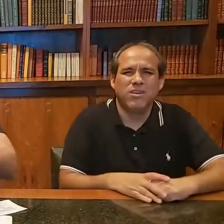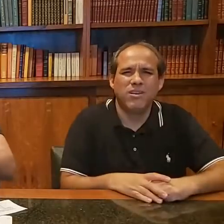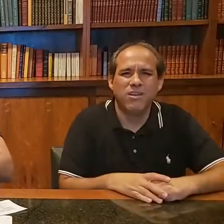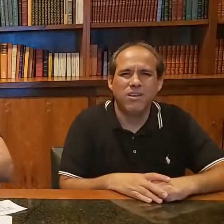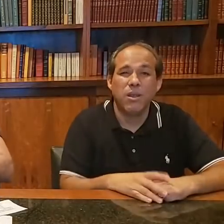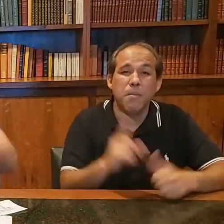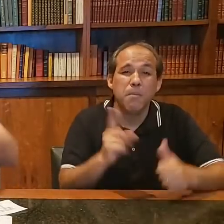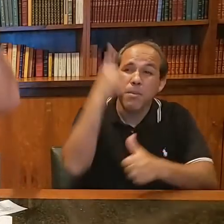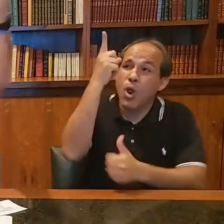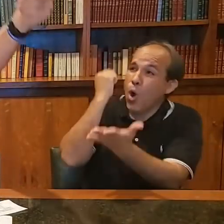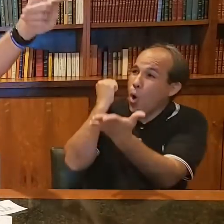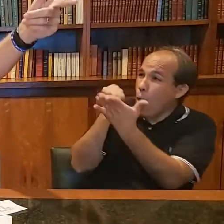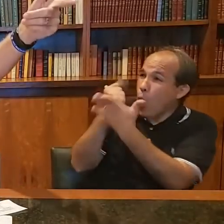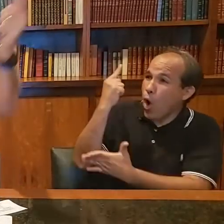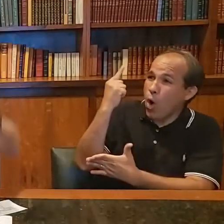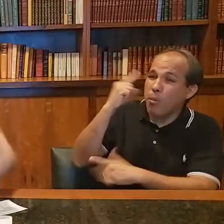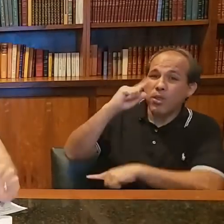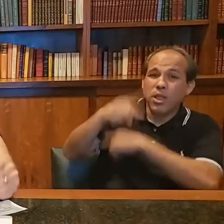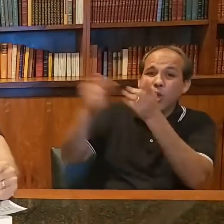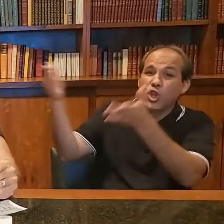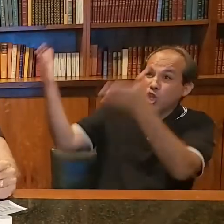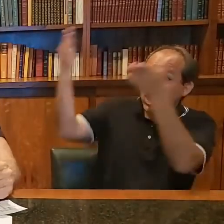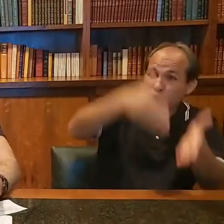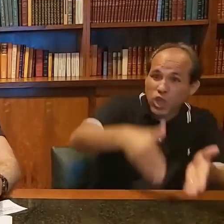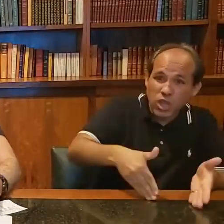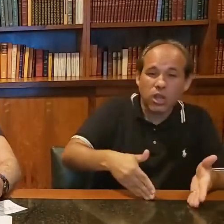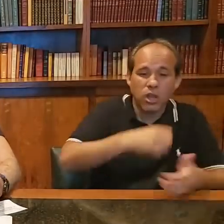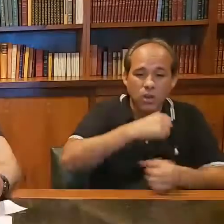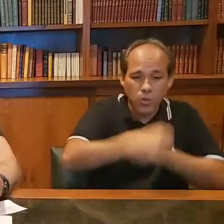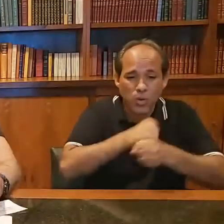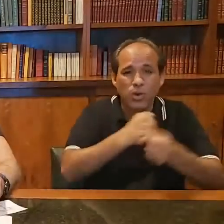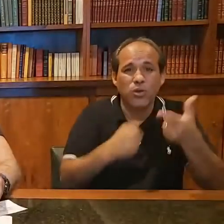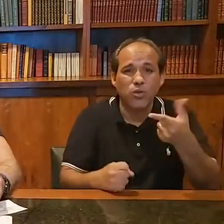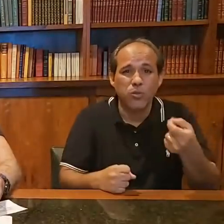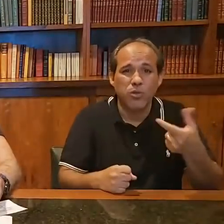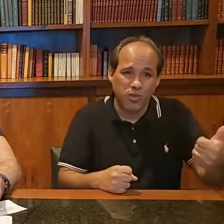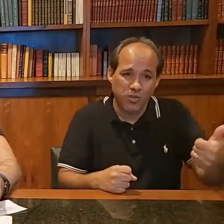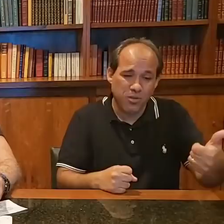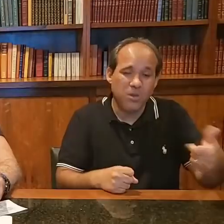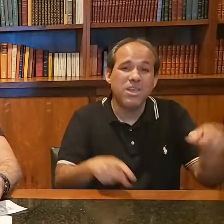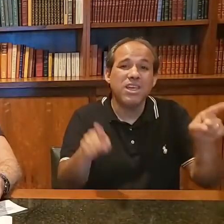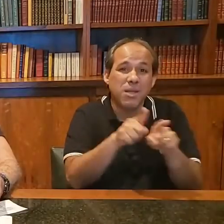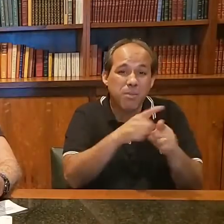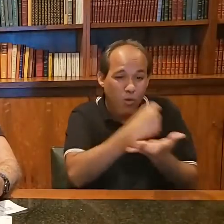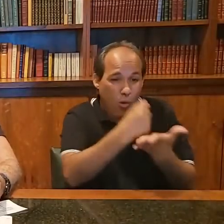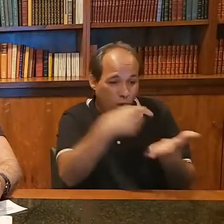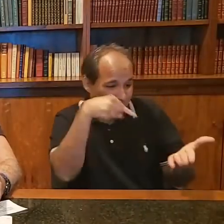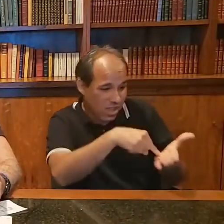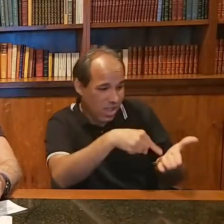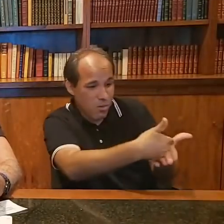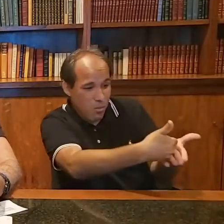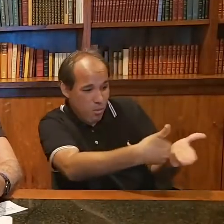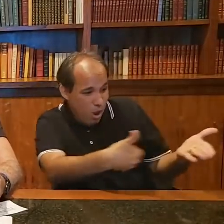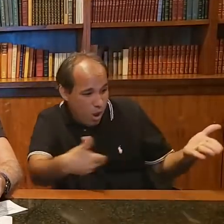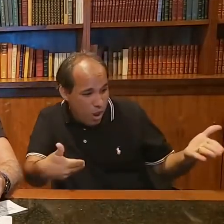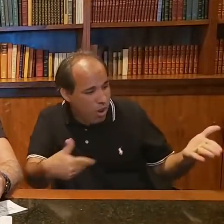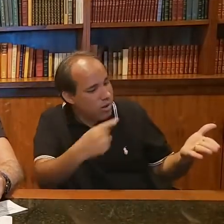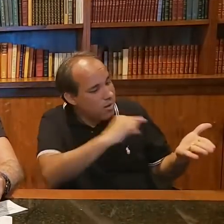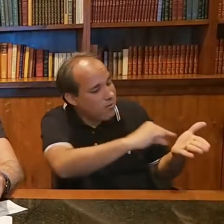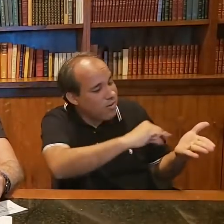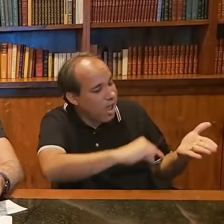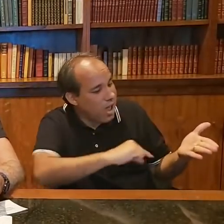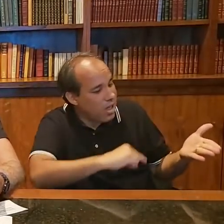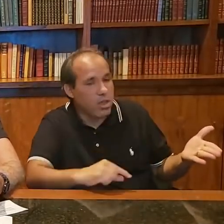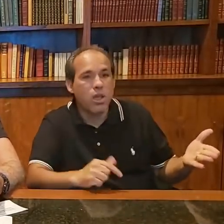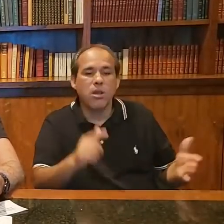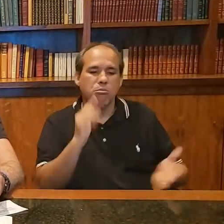para comprar, para ser entregue em 21. E assim mesmo, um contrato, não está escrito lá que não